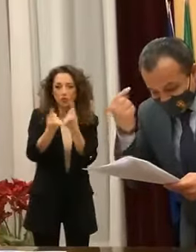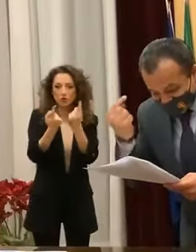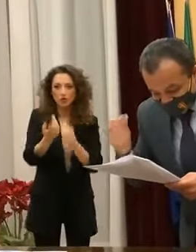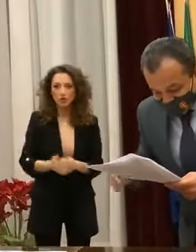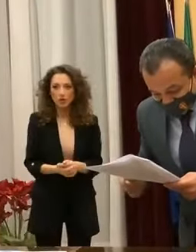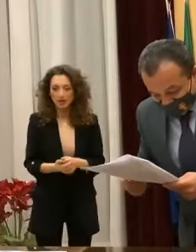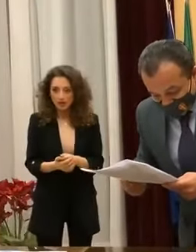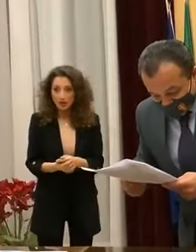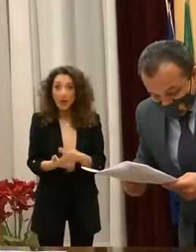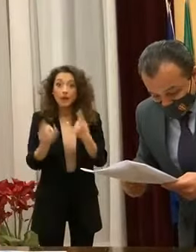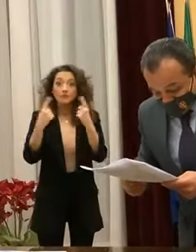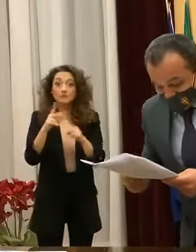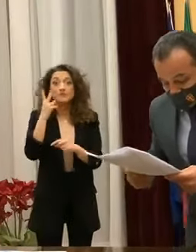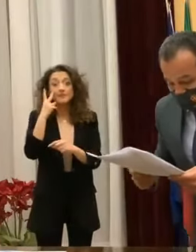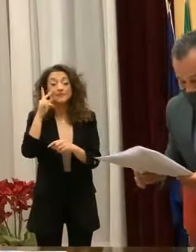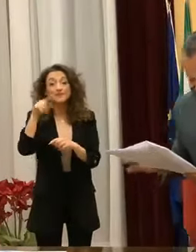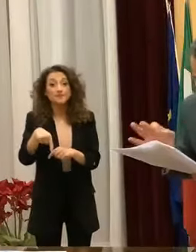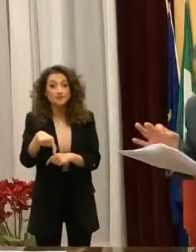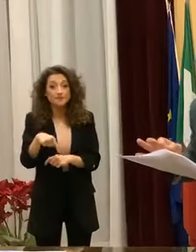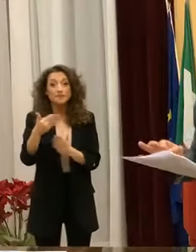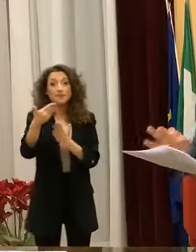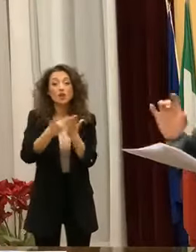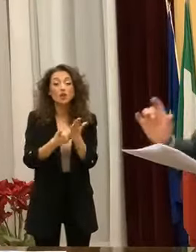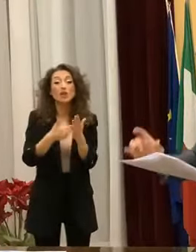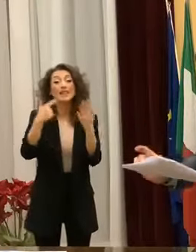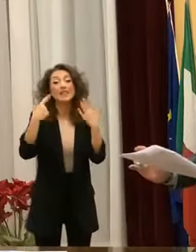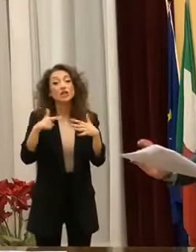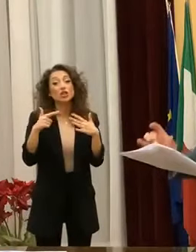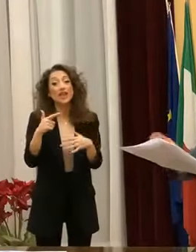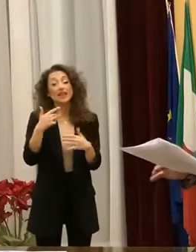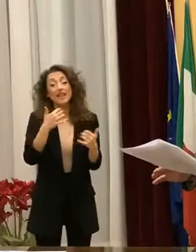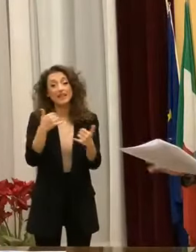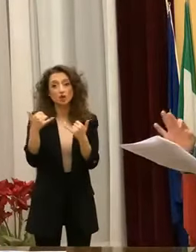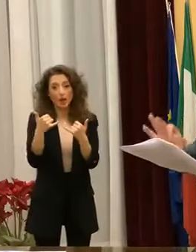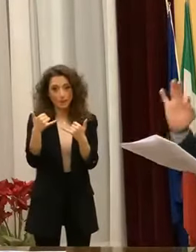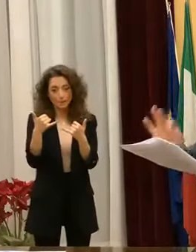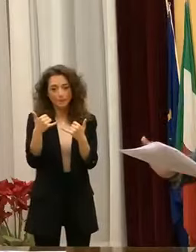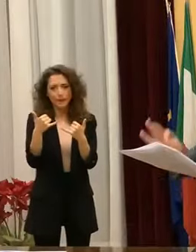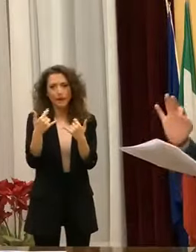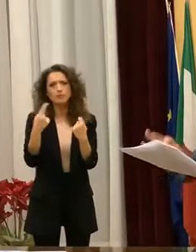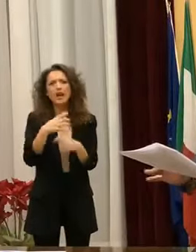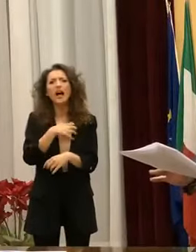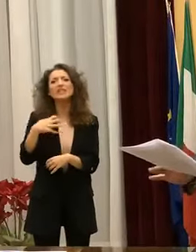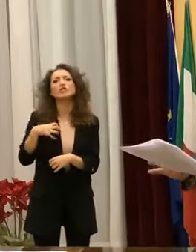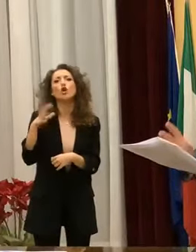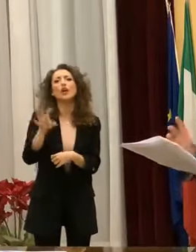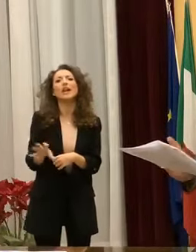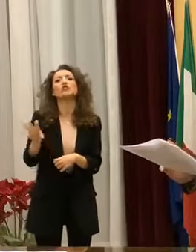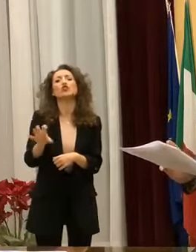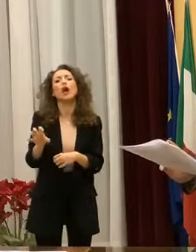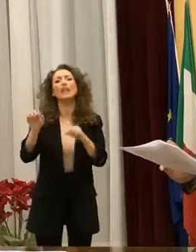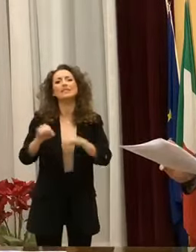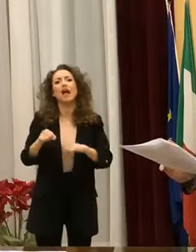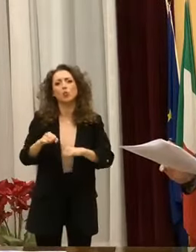Vista anche la nota del 17 dicembre dell'indomani 2020, con la quale l'assessore regionale per la